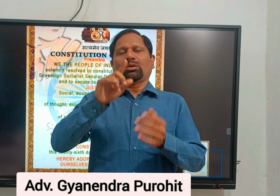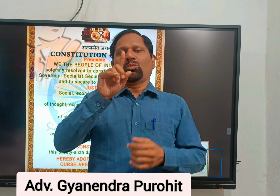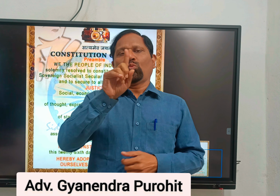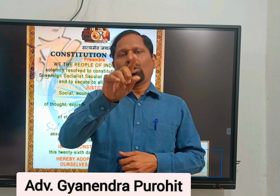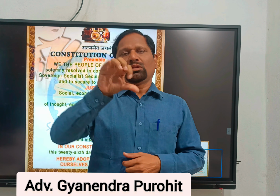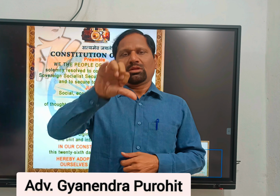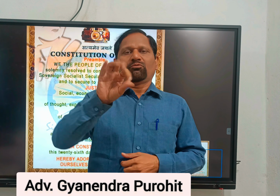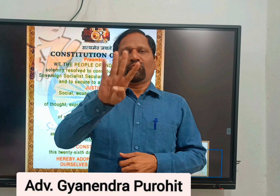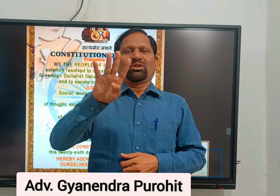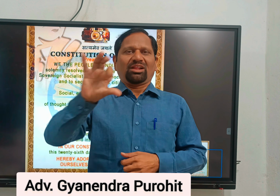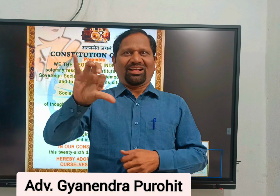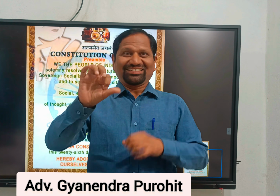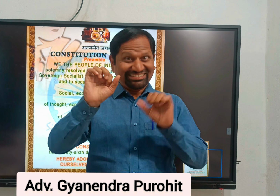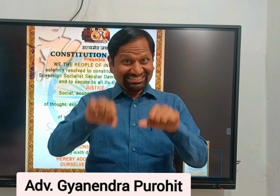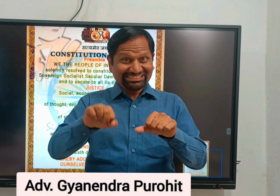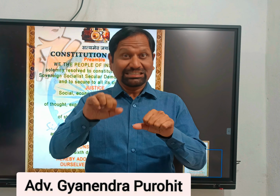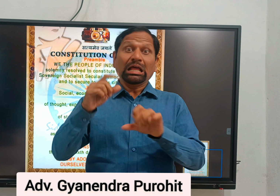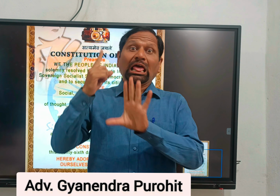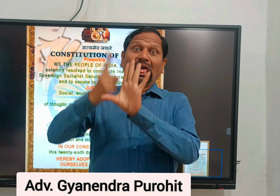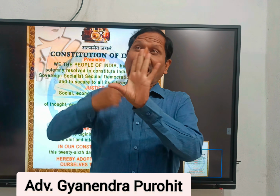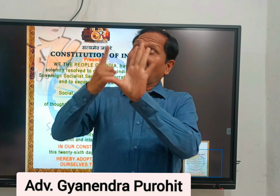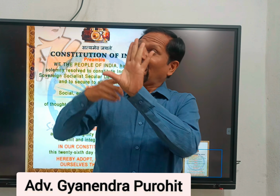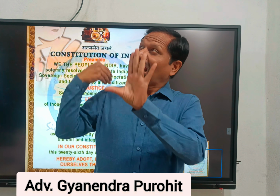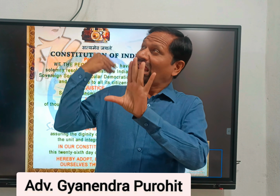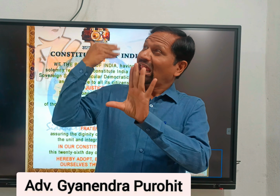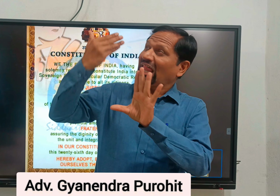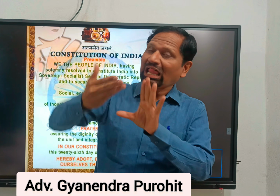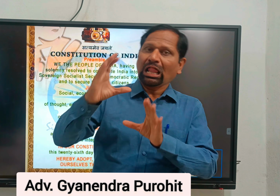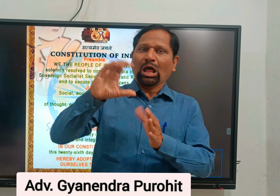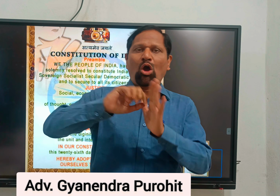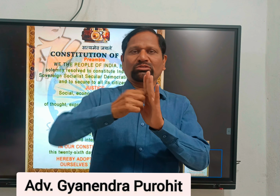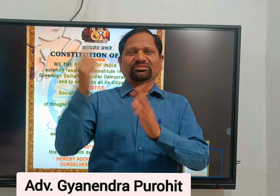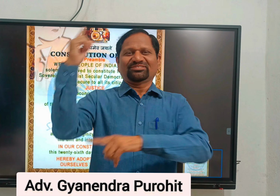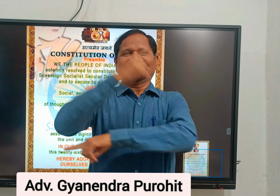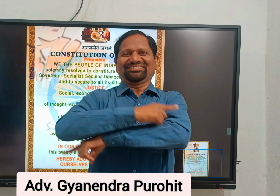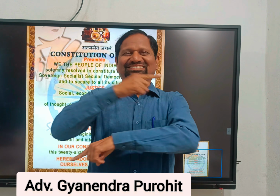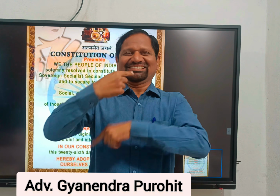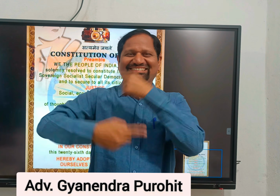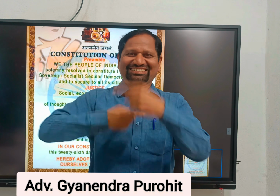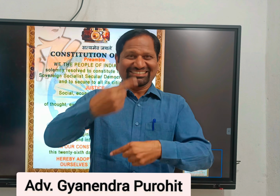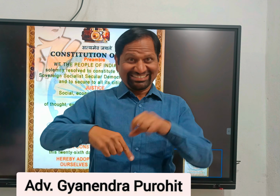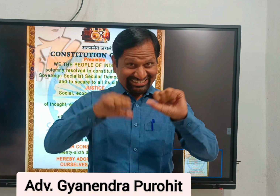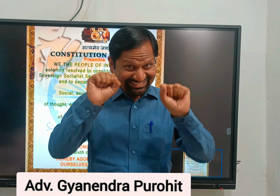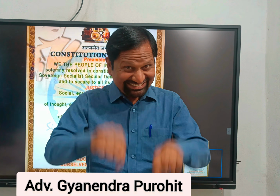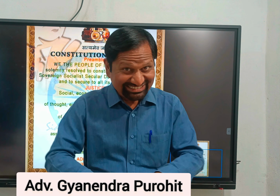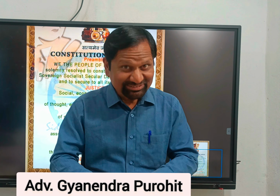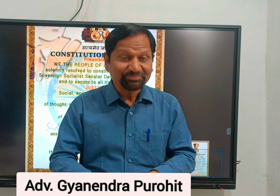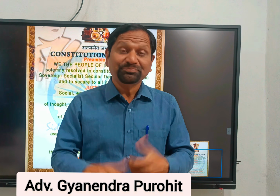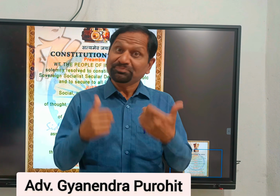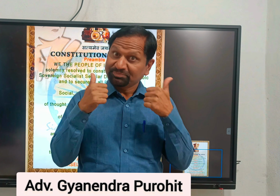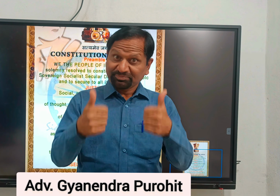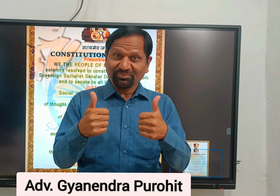और इनेक्टमेंट में लाया गया। हर साल हम 26 नवंबर को संविधान दिवस मनाते हैं।